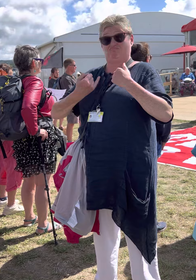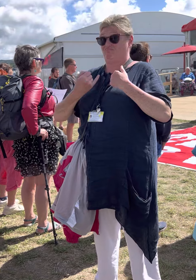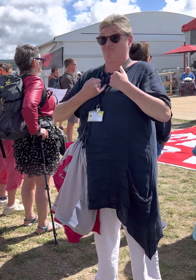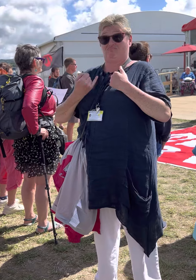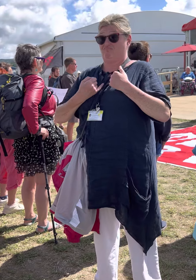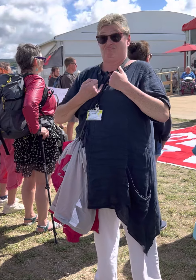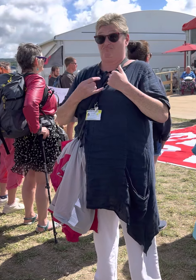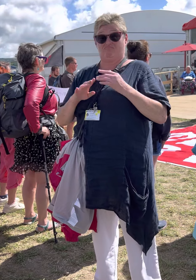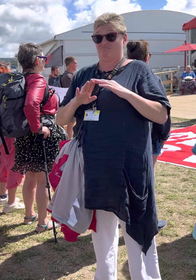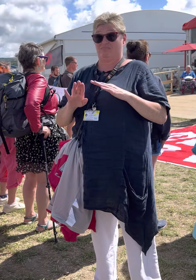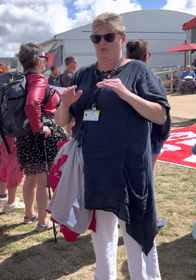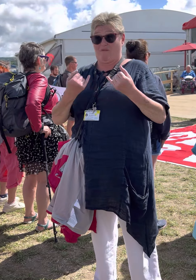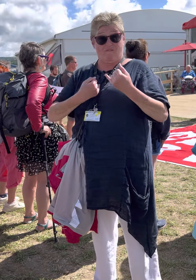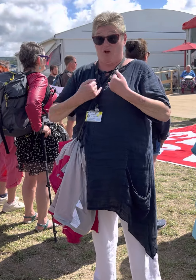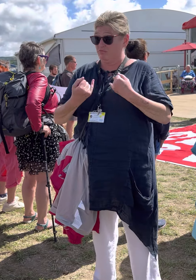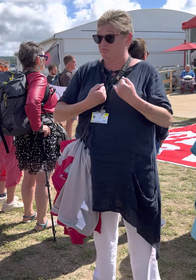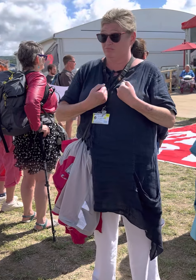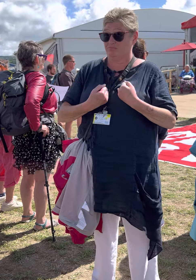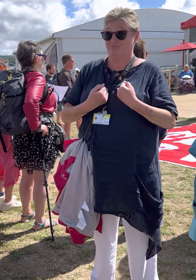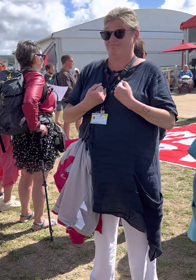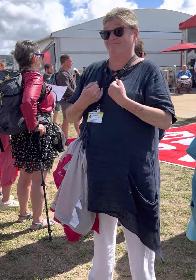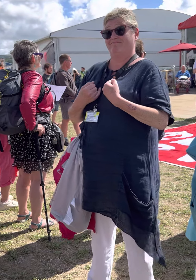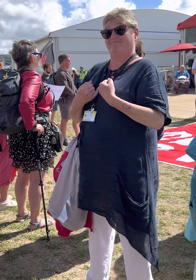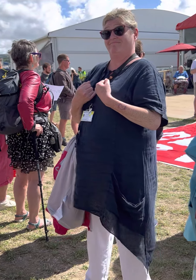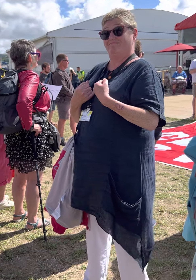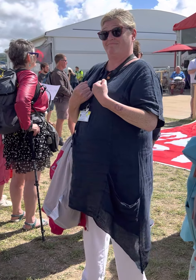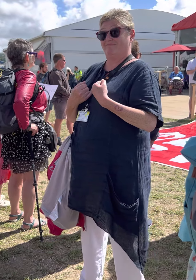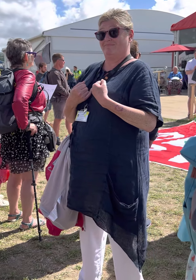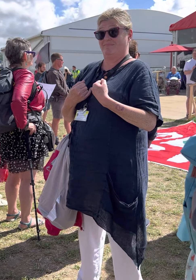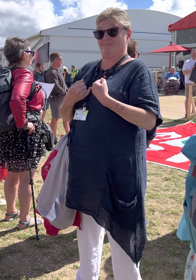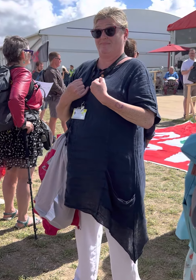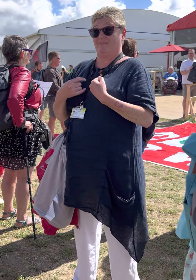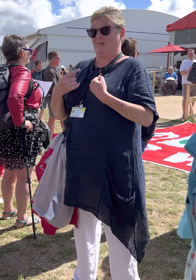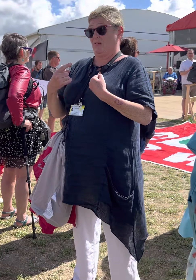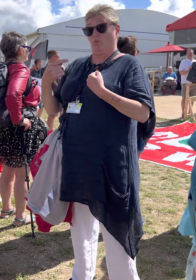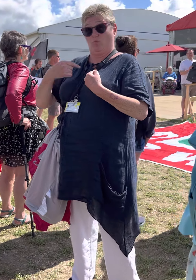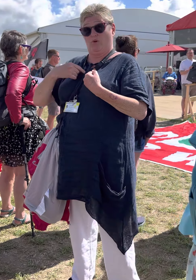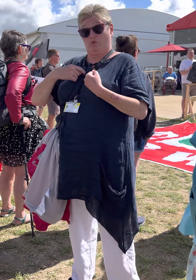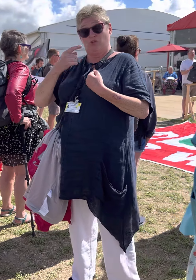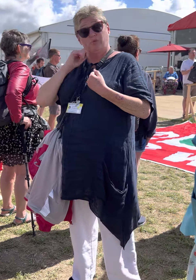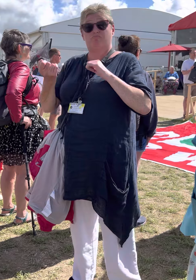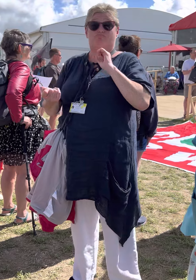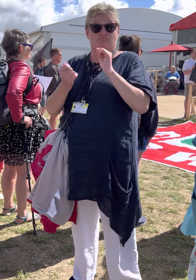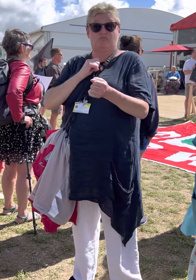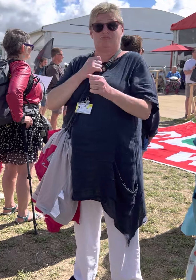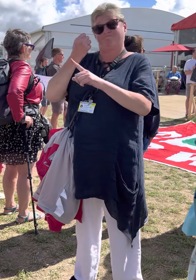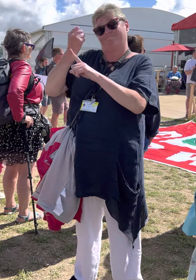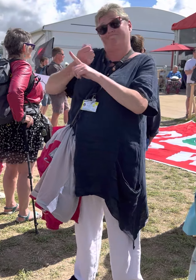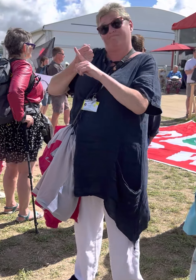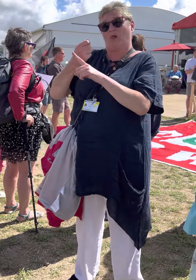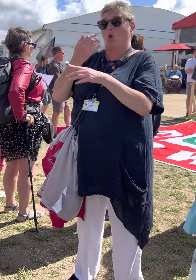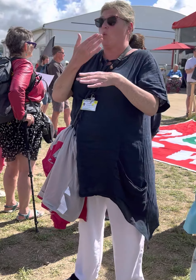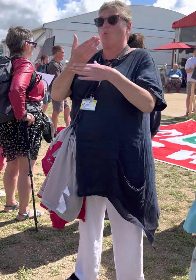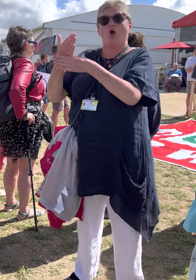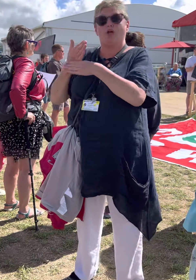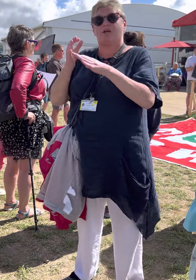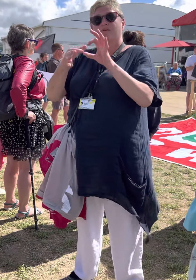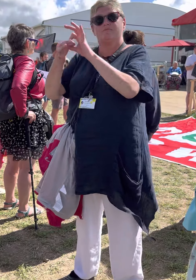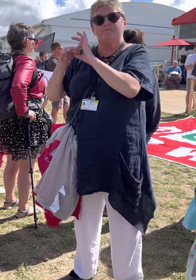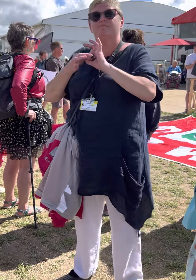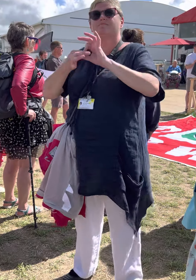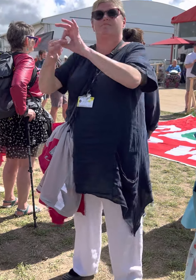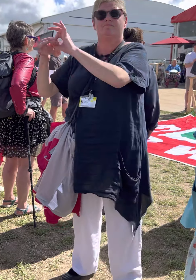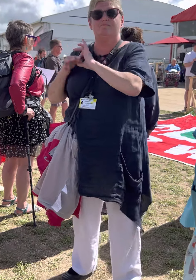i benderfyniadau gwleidyddol. Penderfyniadau dyn ni'n gallu newid trwy ymgyrchu, cydweithio a